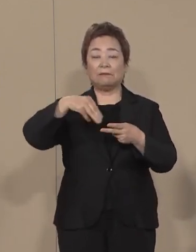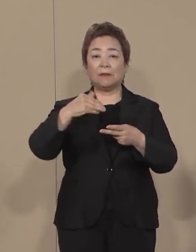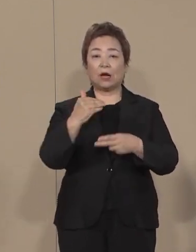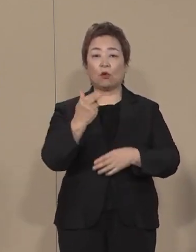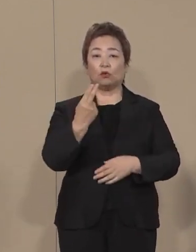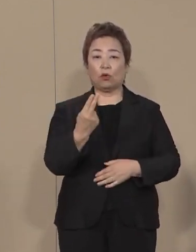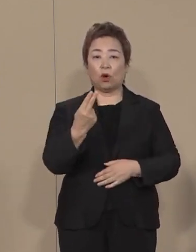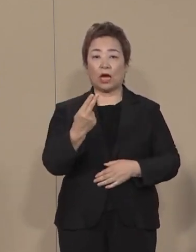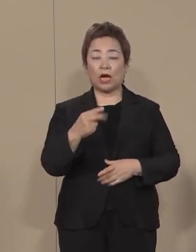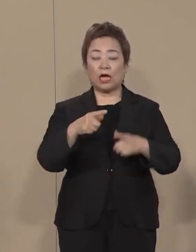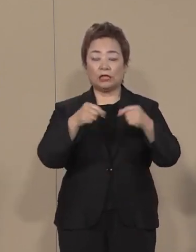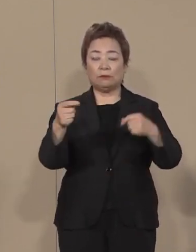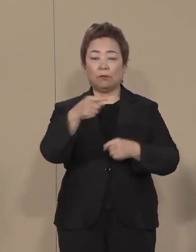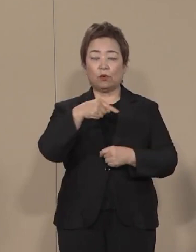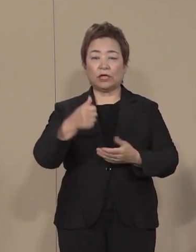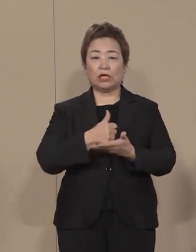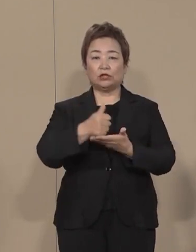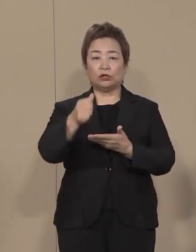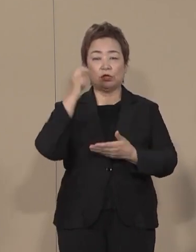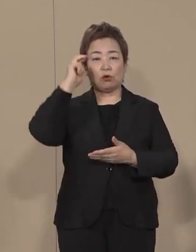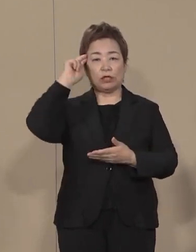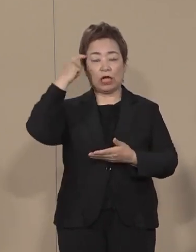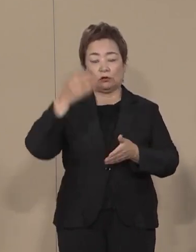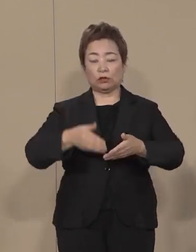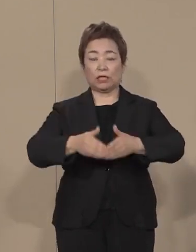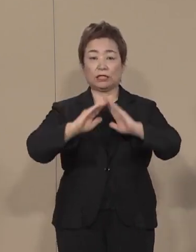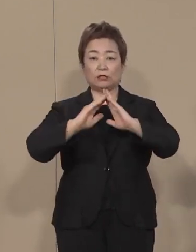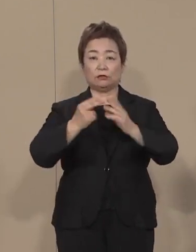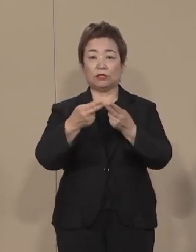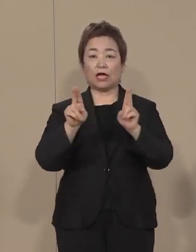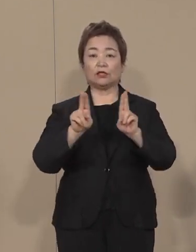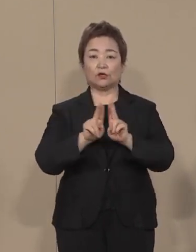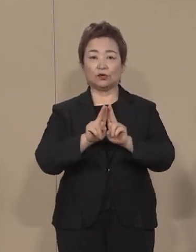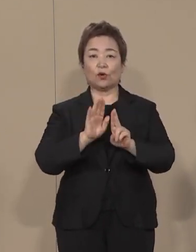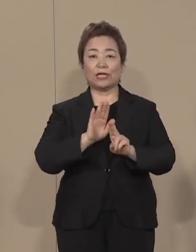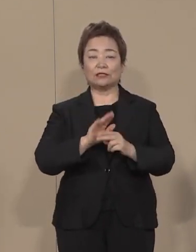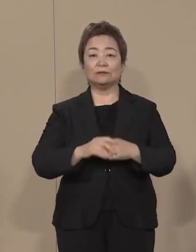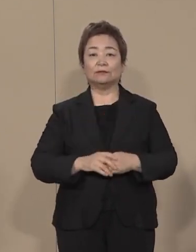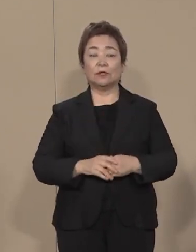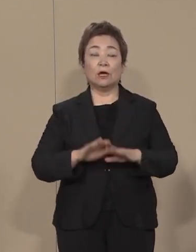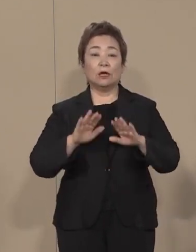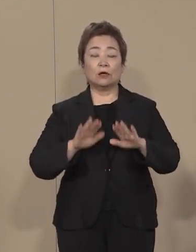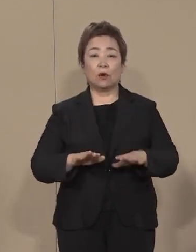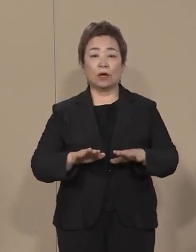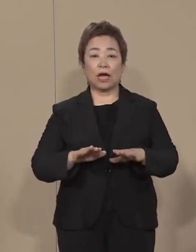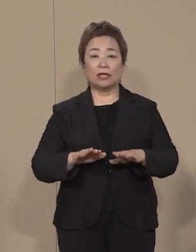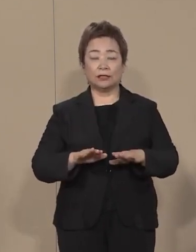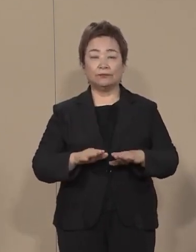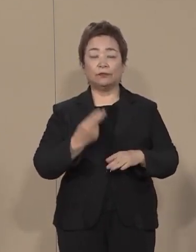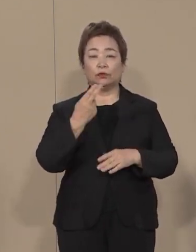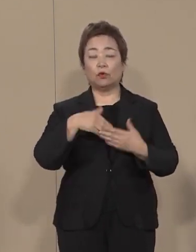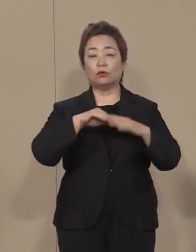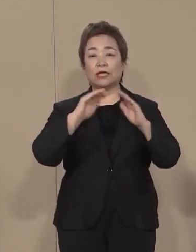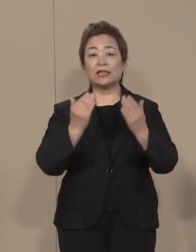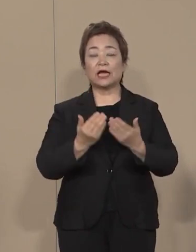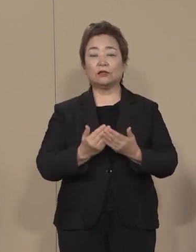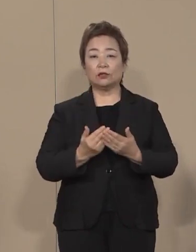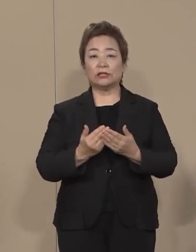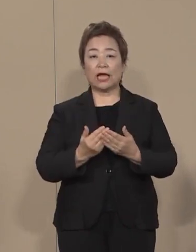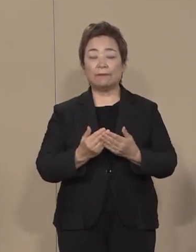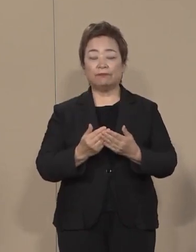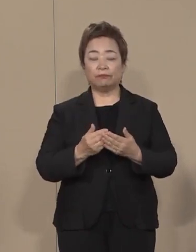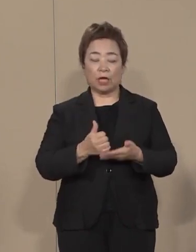基づき日本大主義を理念とし設立した製陶でございます今回党全体として